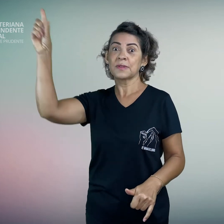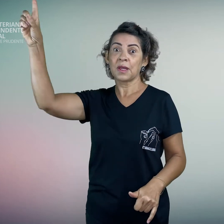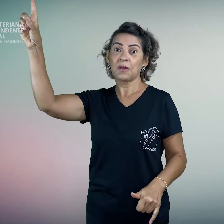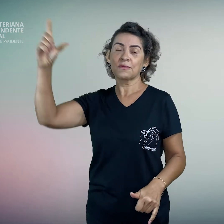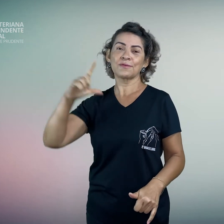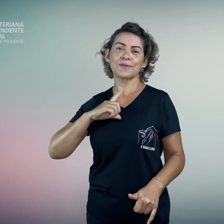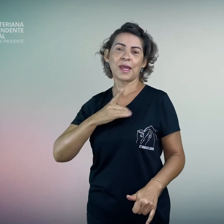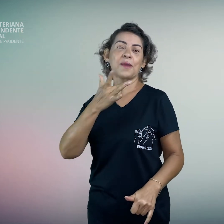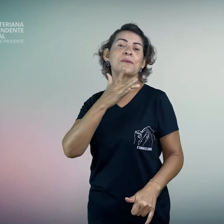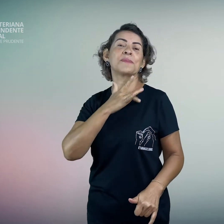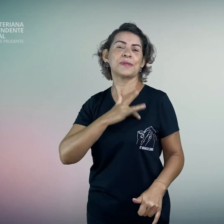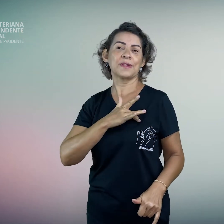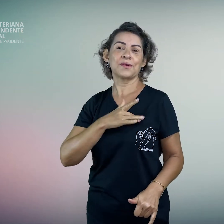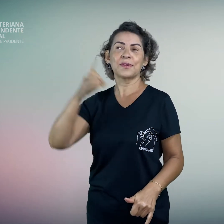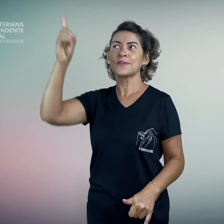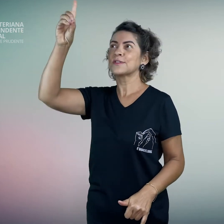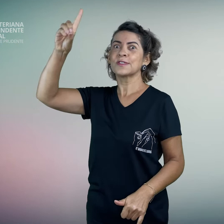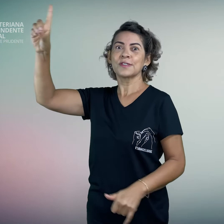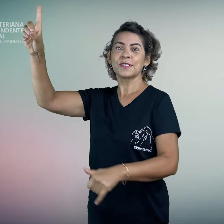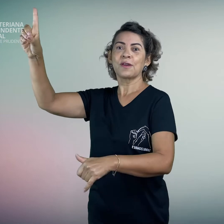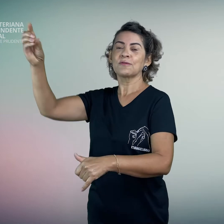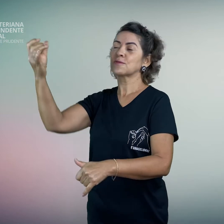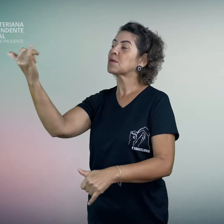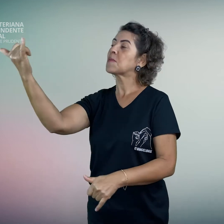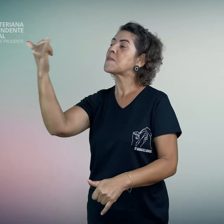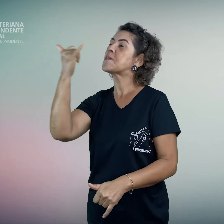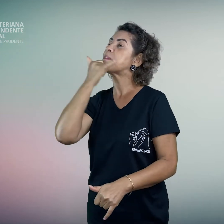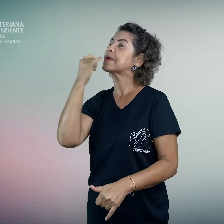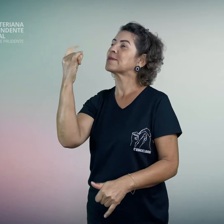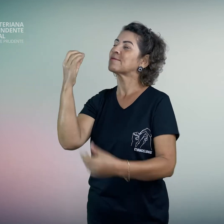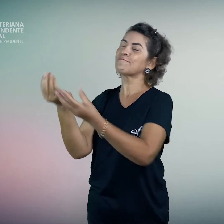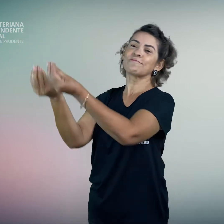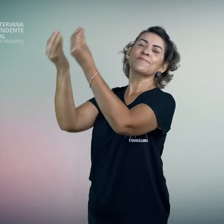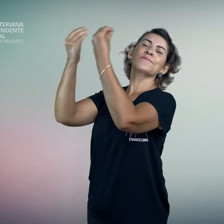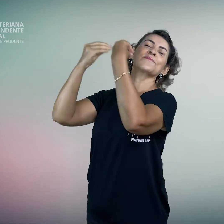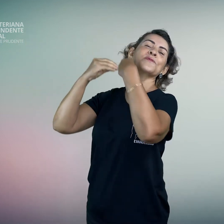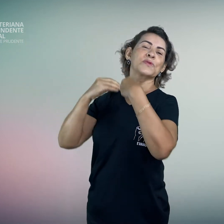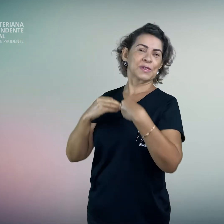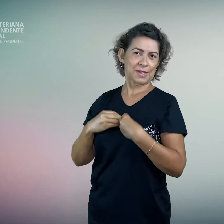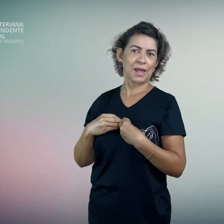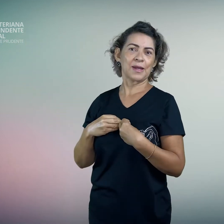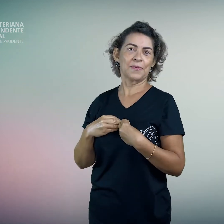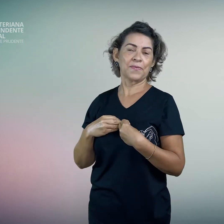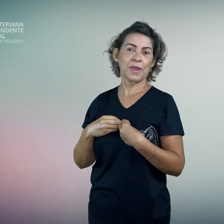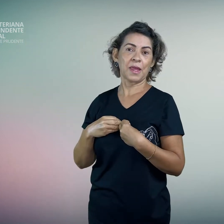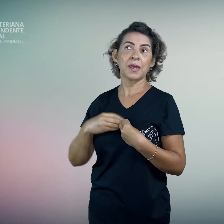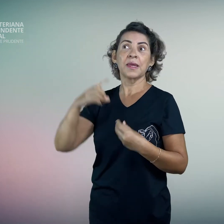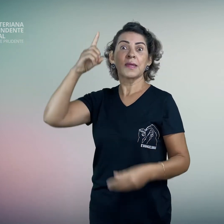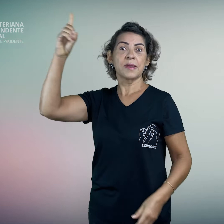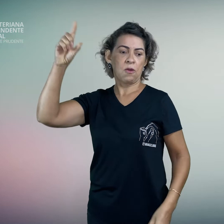Entretanto, Deus nos oferece o perdão mesmo assim e nos convida para